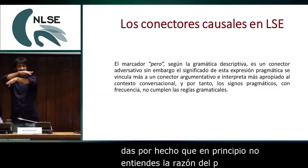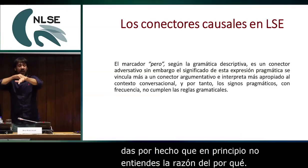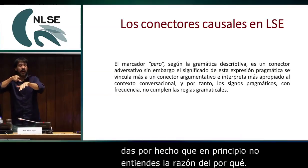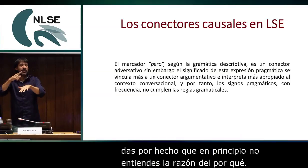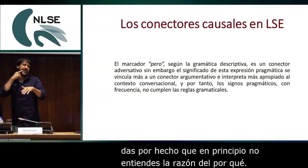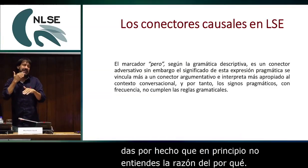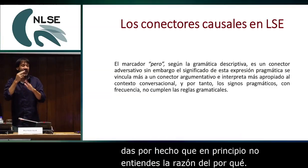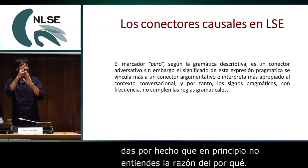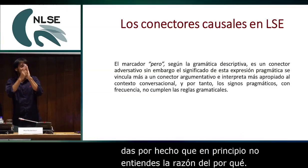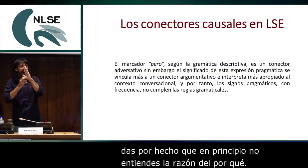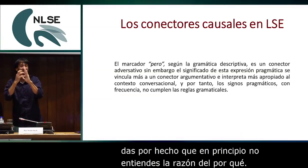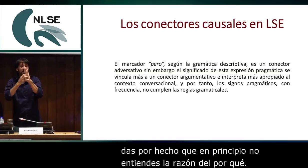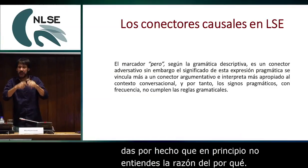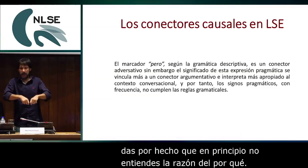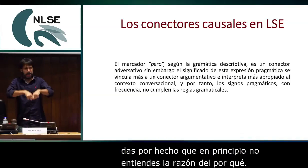En la pragmática,